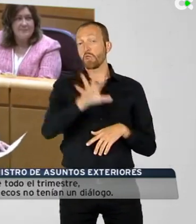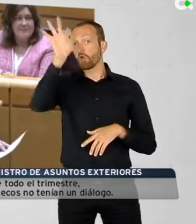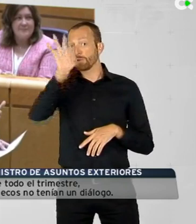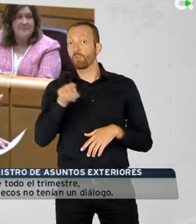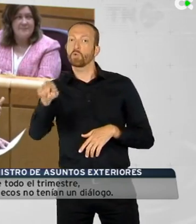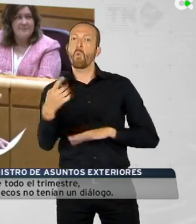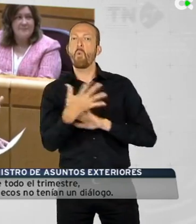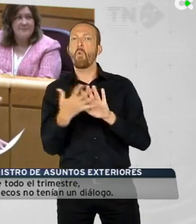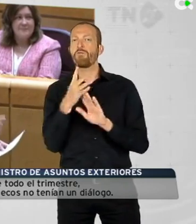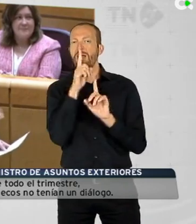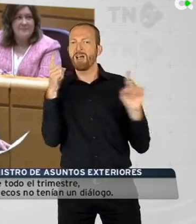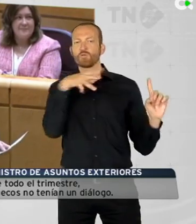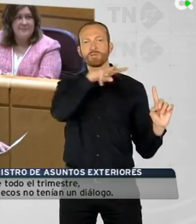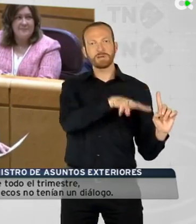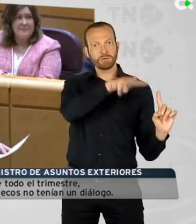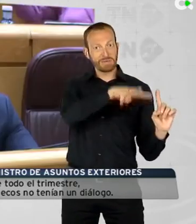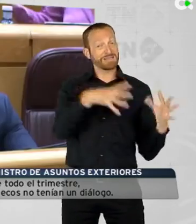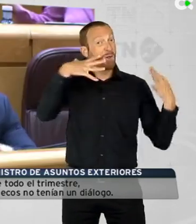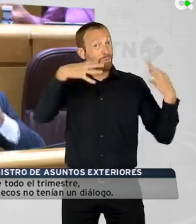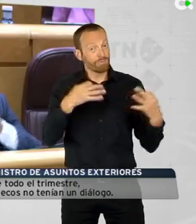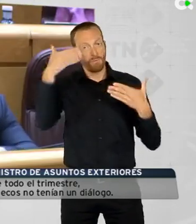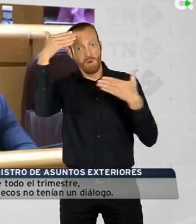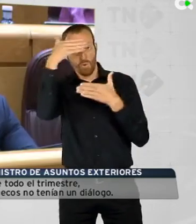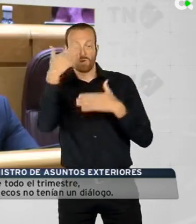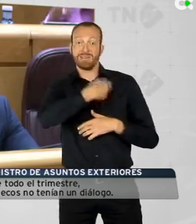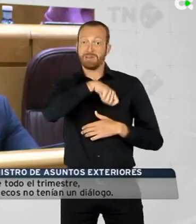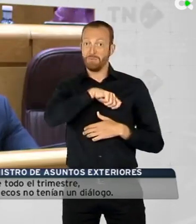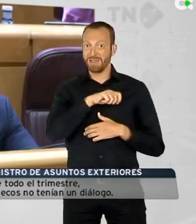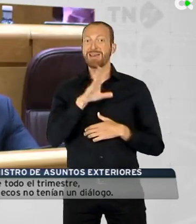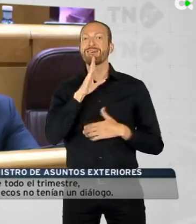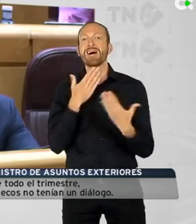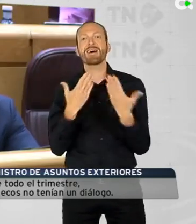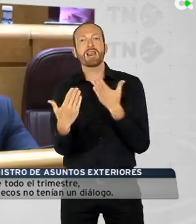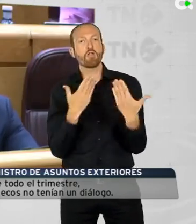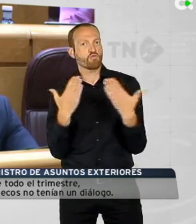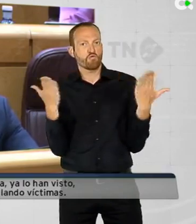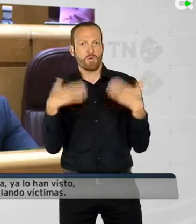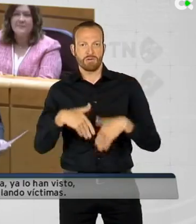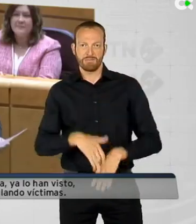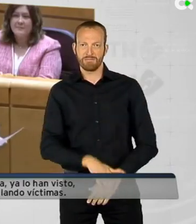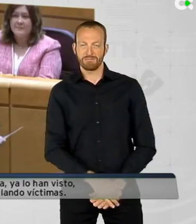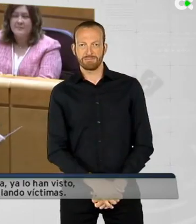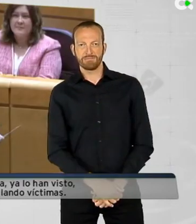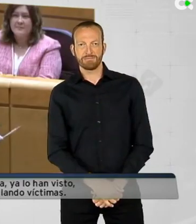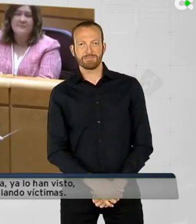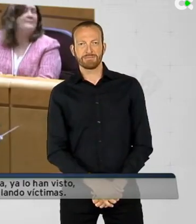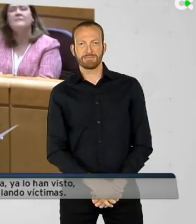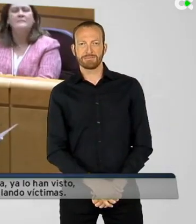45%, pero usted coge todo el trimestre, cuando España y Marruecos no tenían un diálogo.